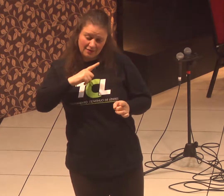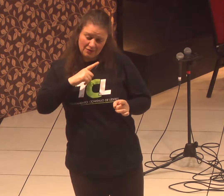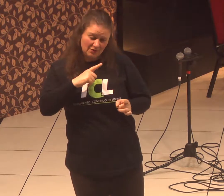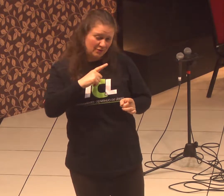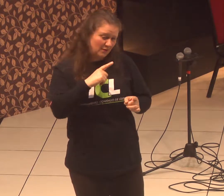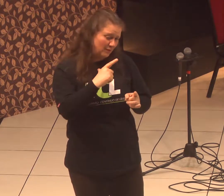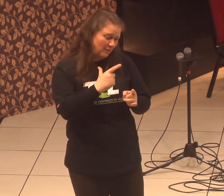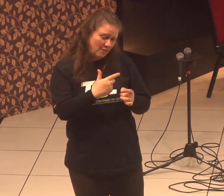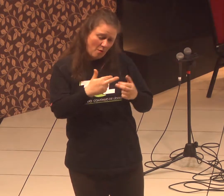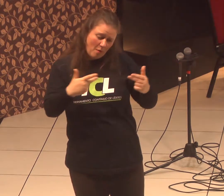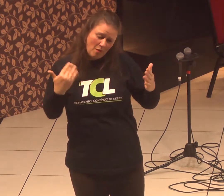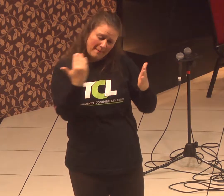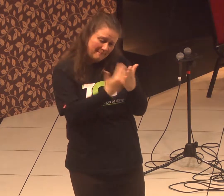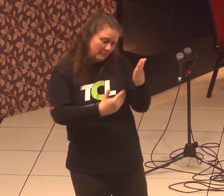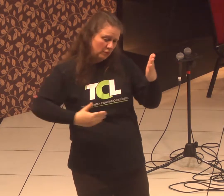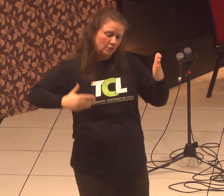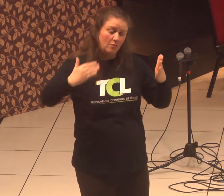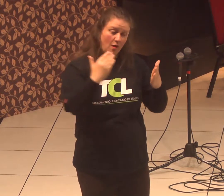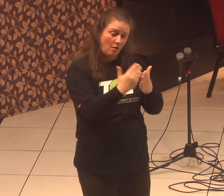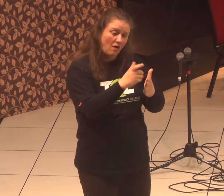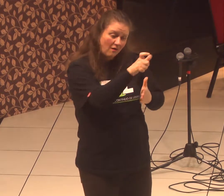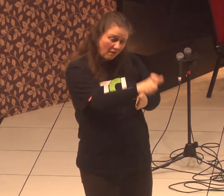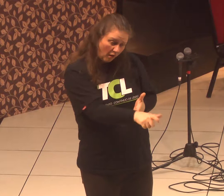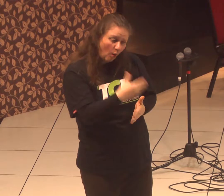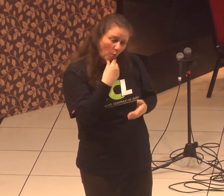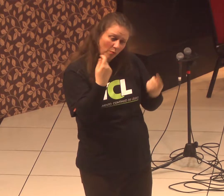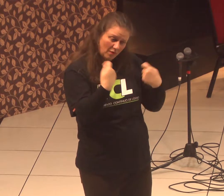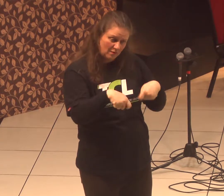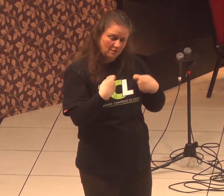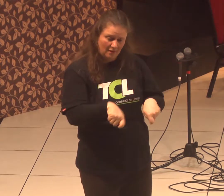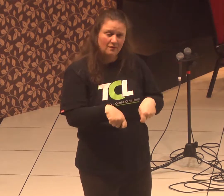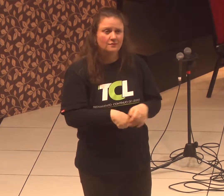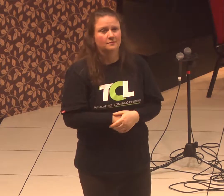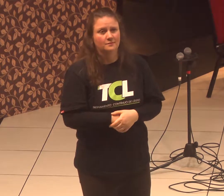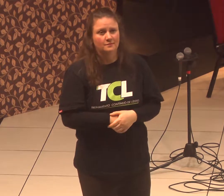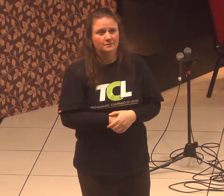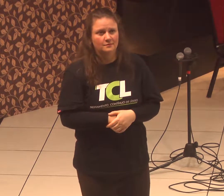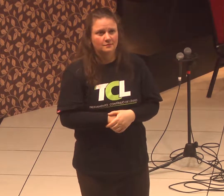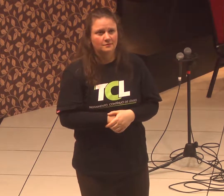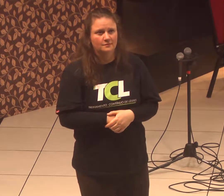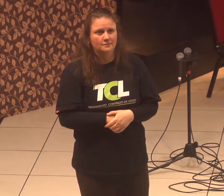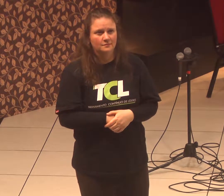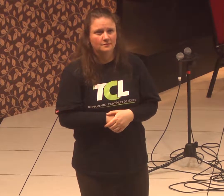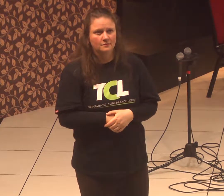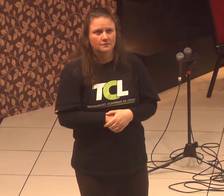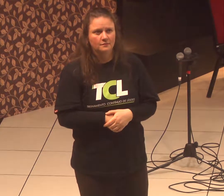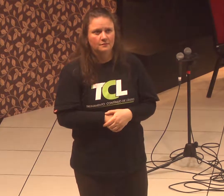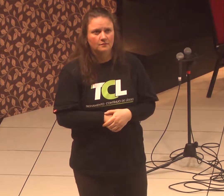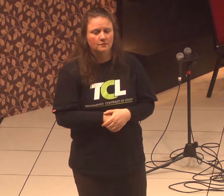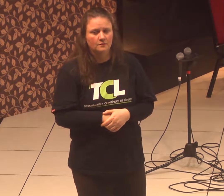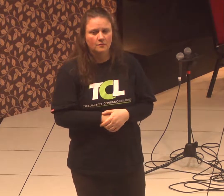precisava. Quem ele mais precisava. Essa é a palavra. E